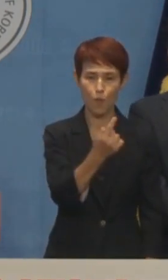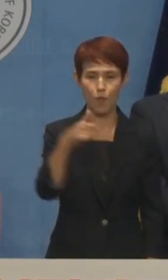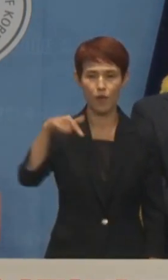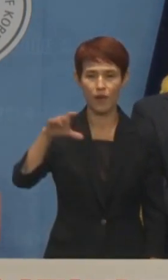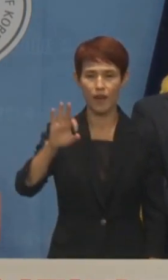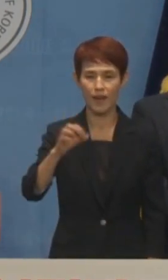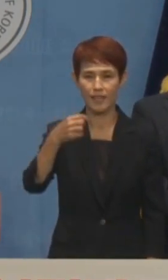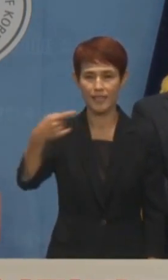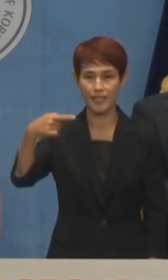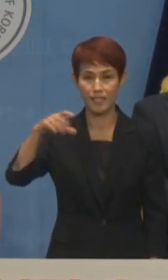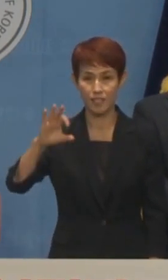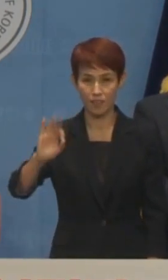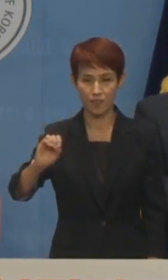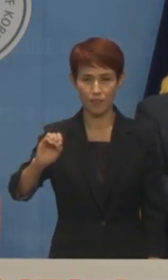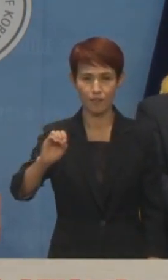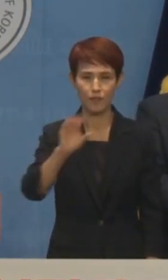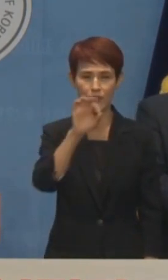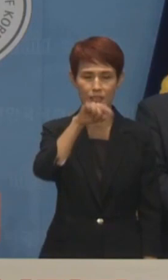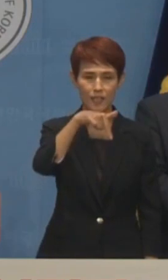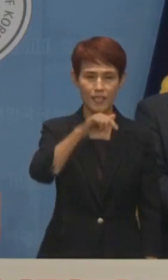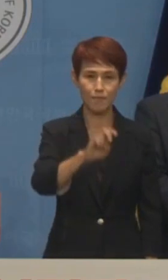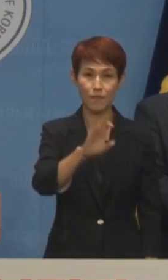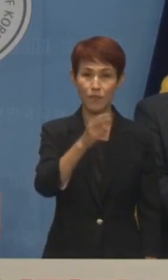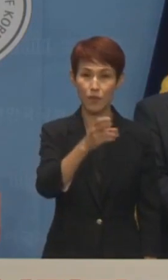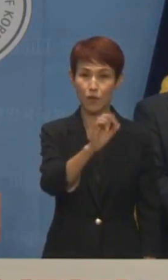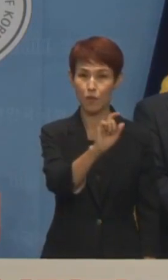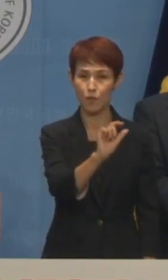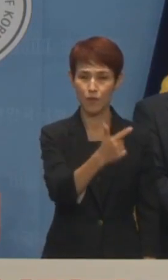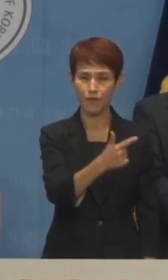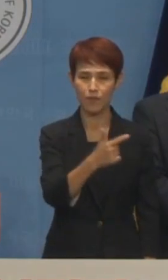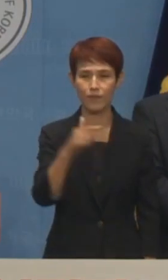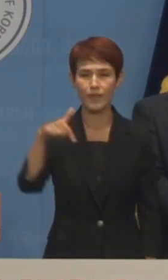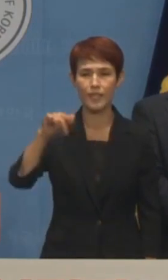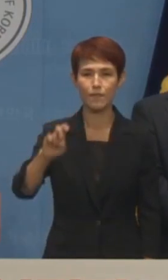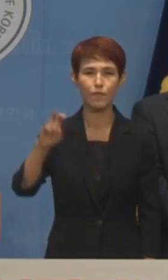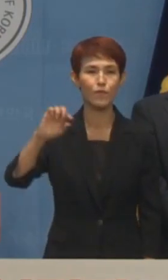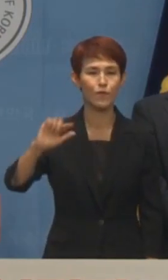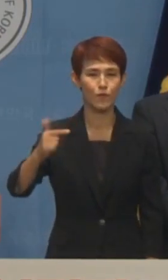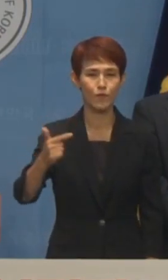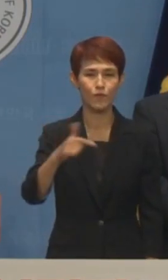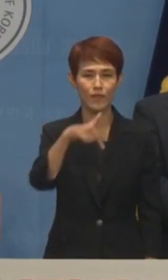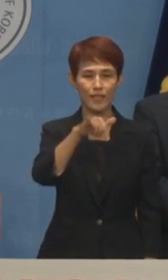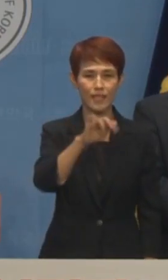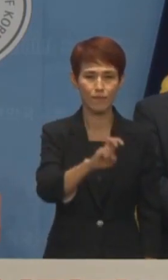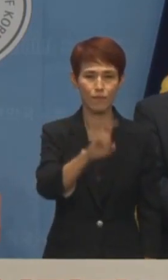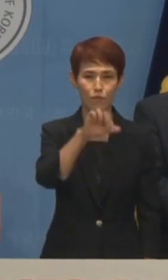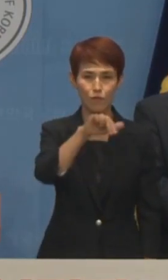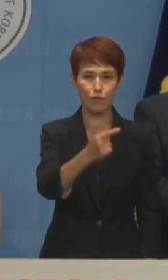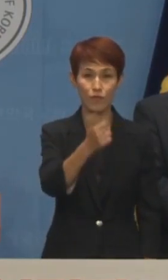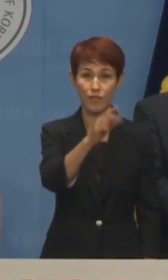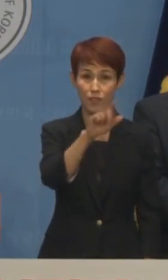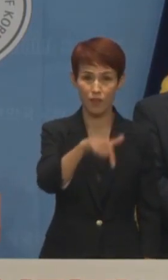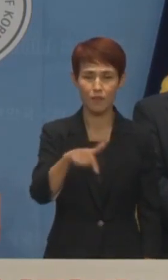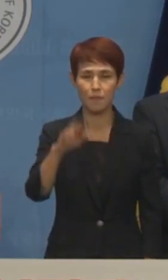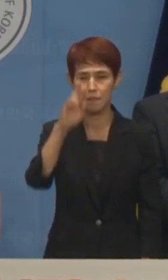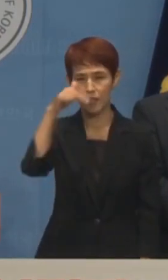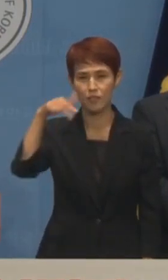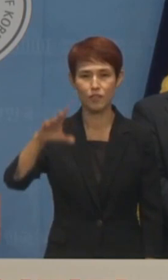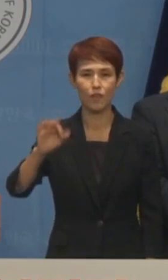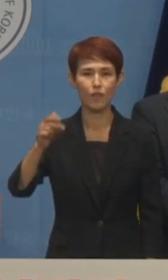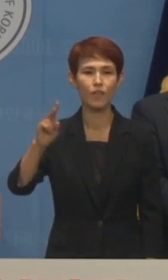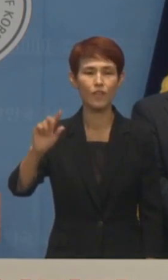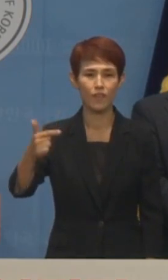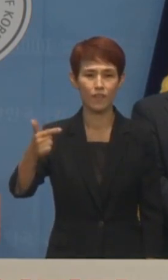강유정 의원님, 김영환 의원님, 김윤 의원님, 김준혁 의원님, 박정현